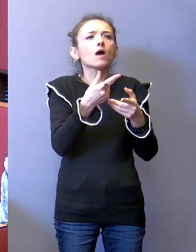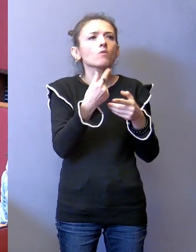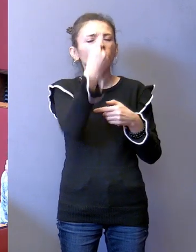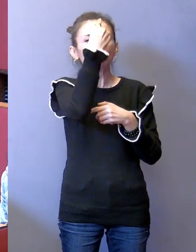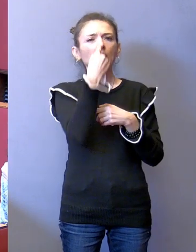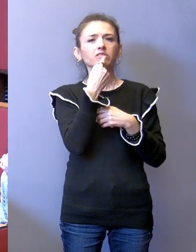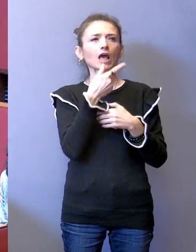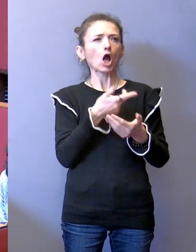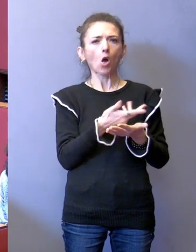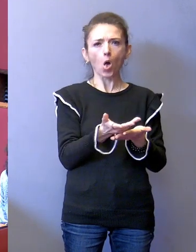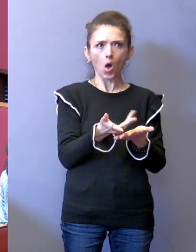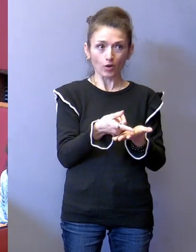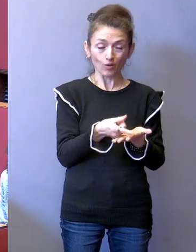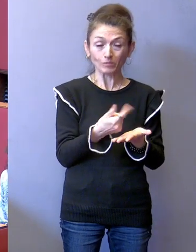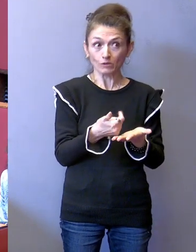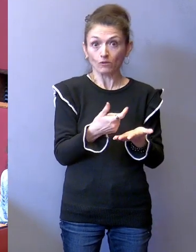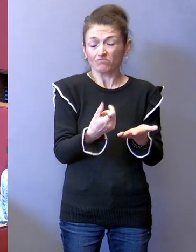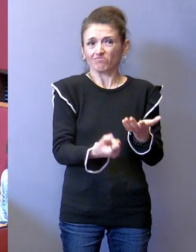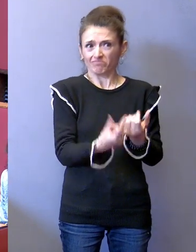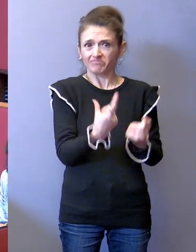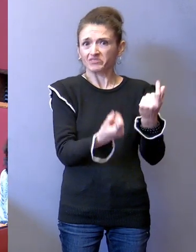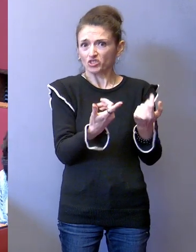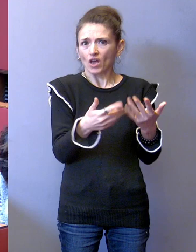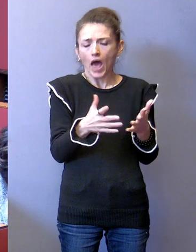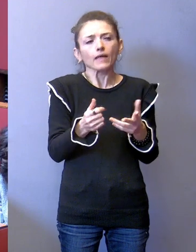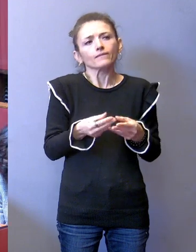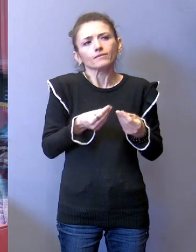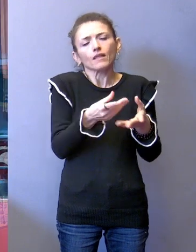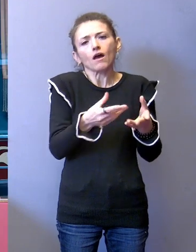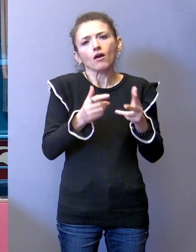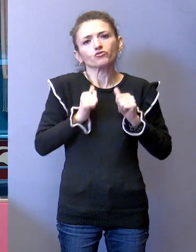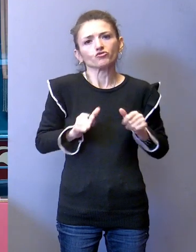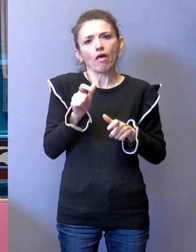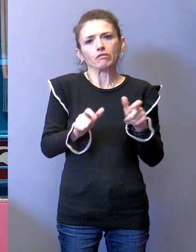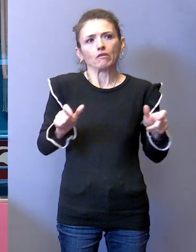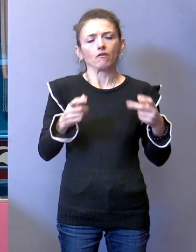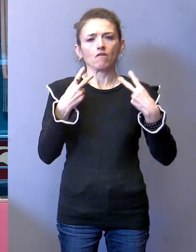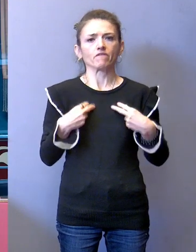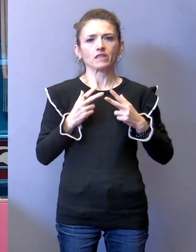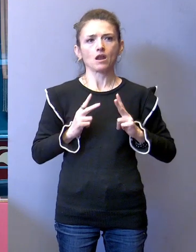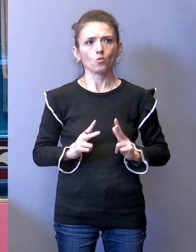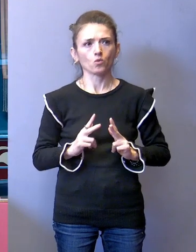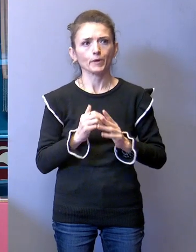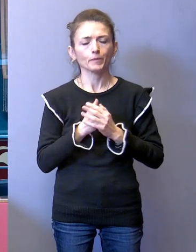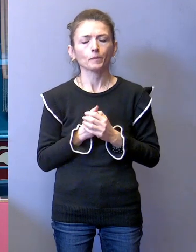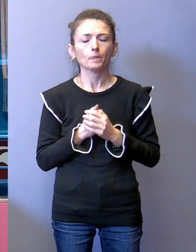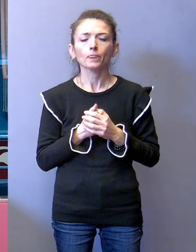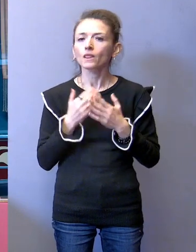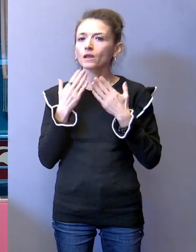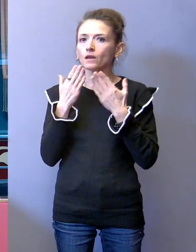è emersa ed è giusto che anche i cittadini possano vivere Tranquillamente Grazie Grazie consigliere